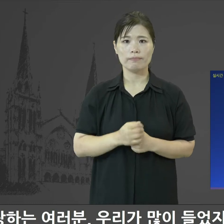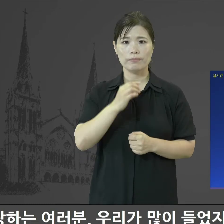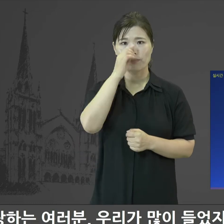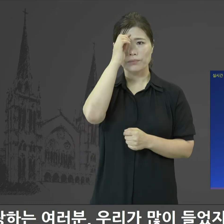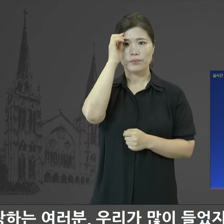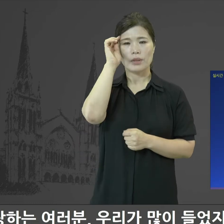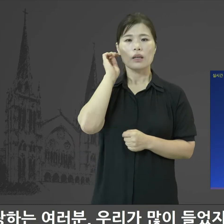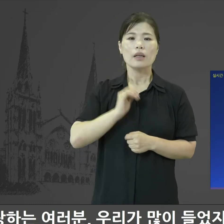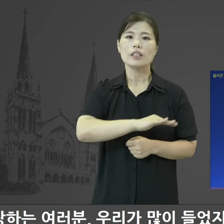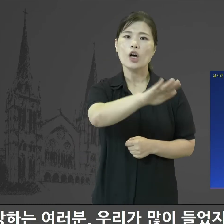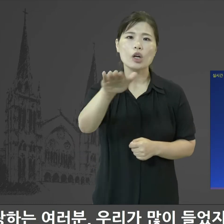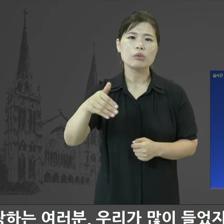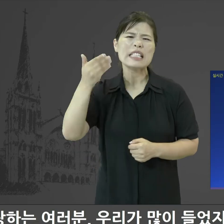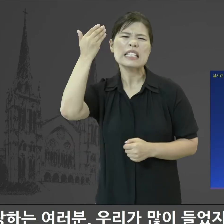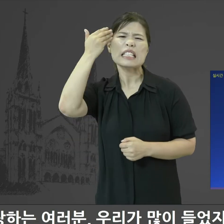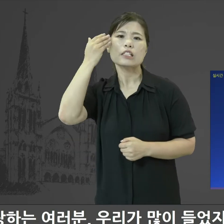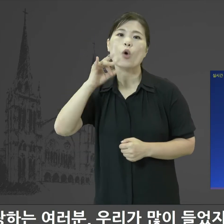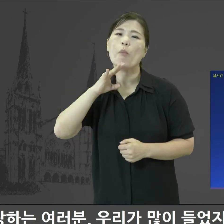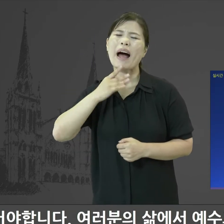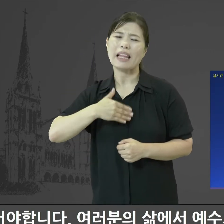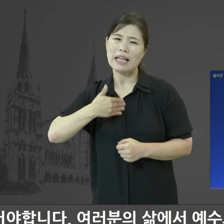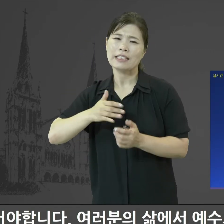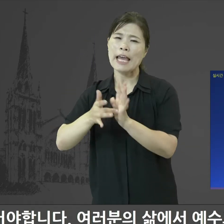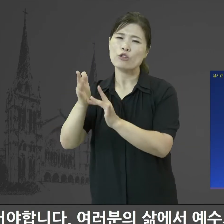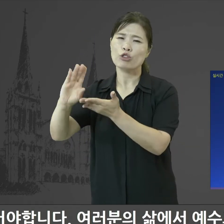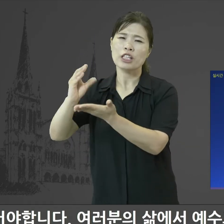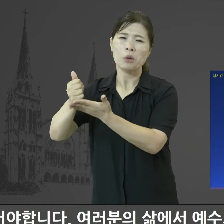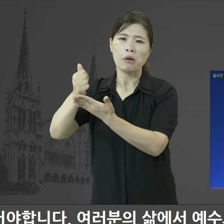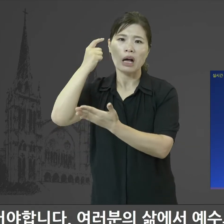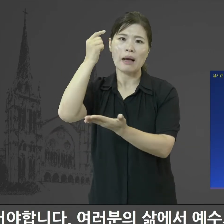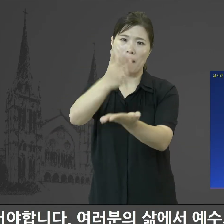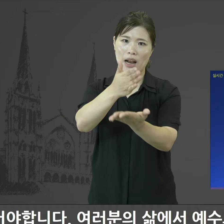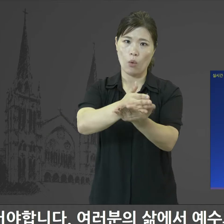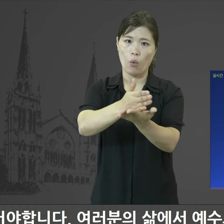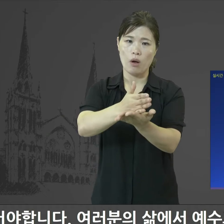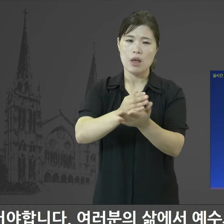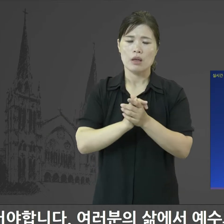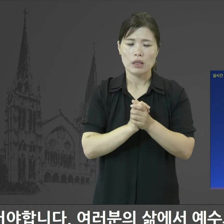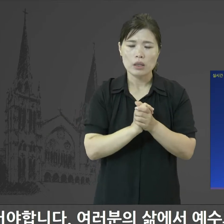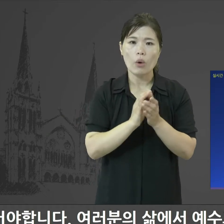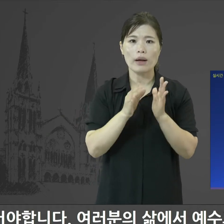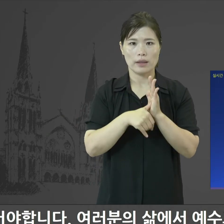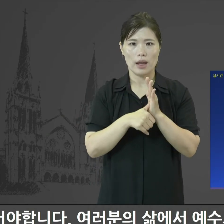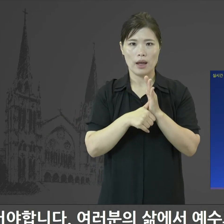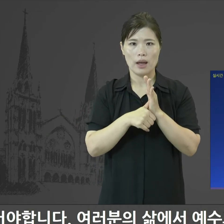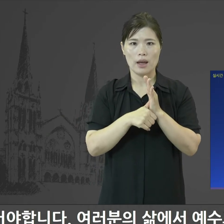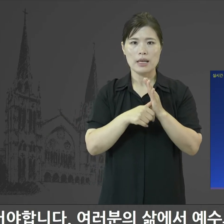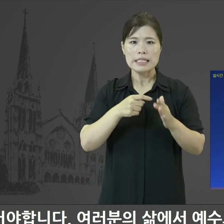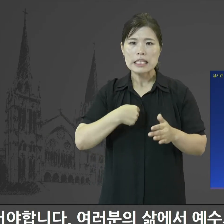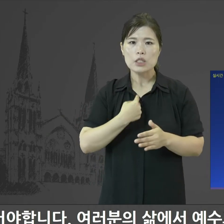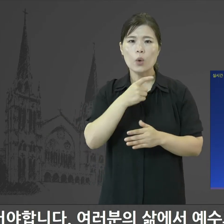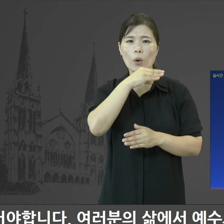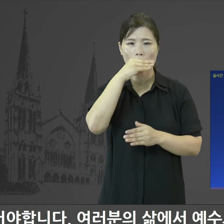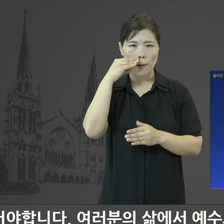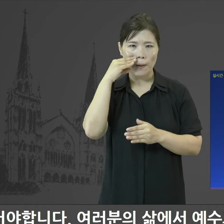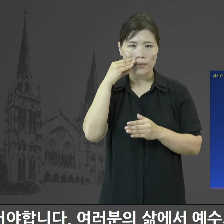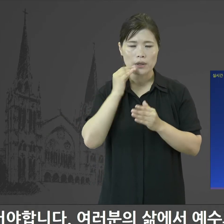여러분이 지식으로 아는 그분 말고 기도하실 때마다 혹은 어디에서 경건회를 하실 때마다